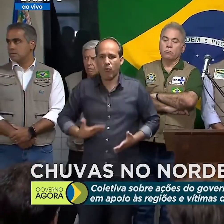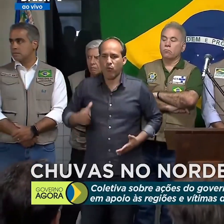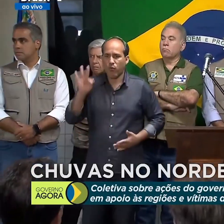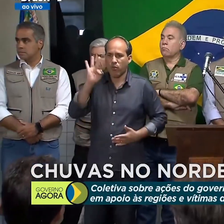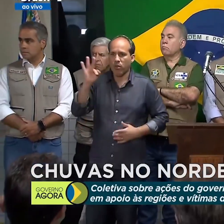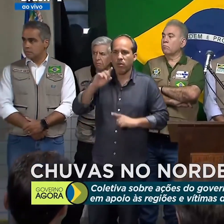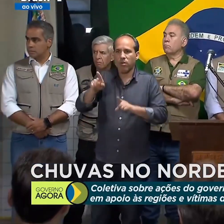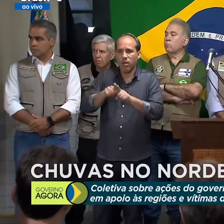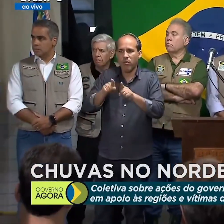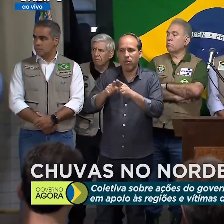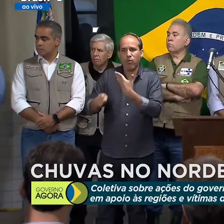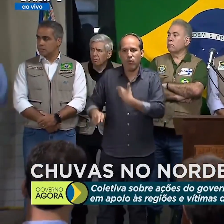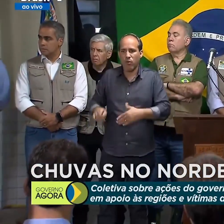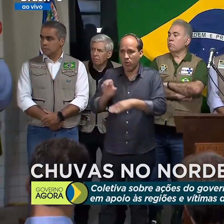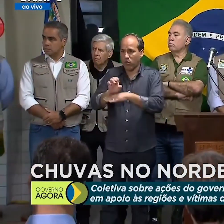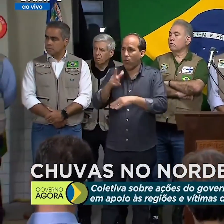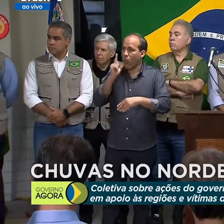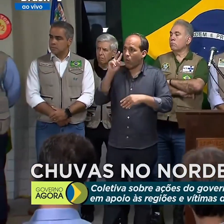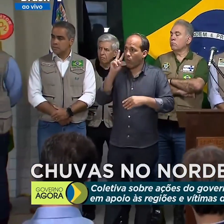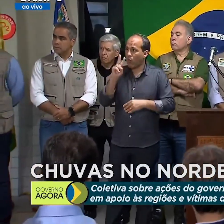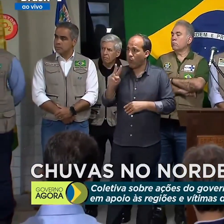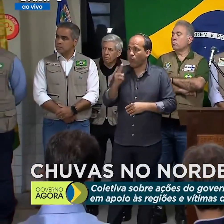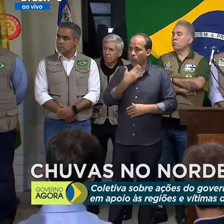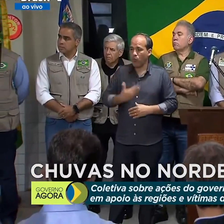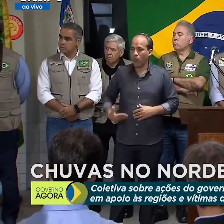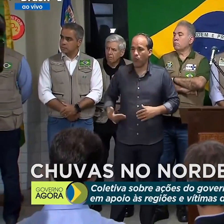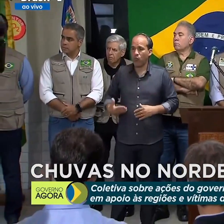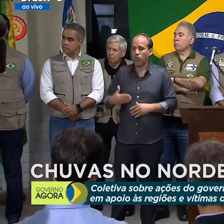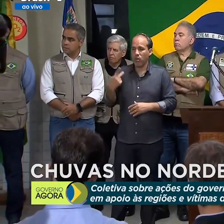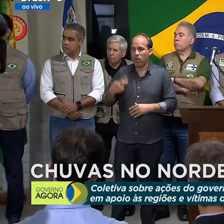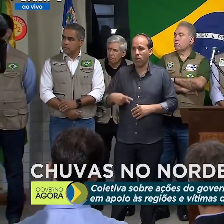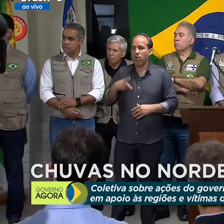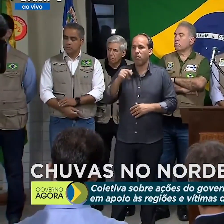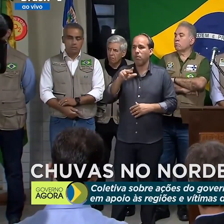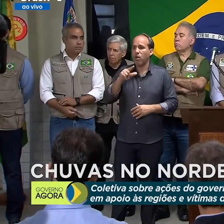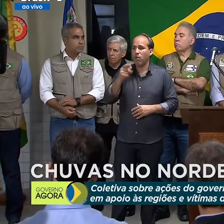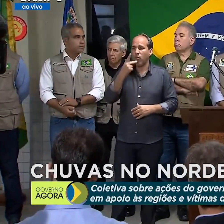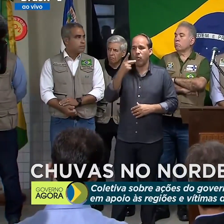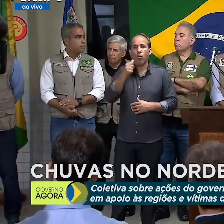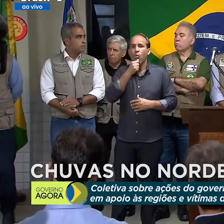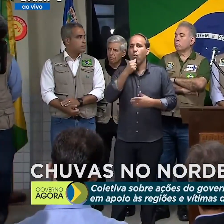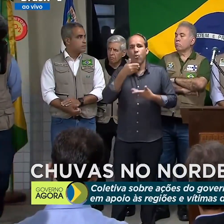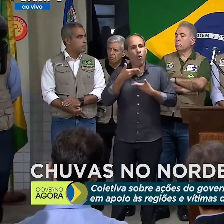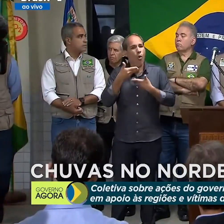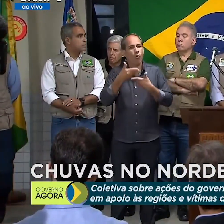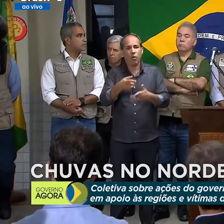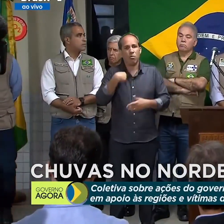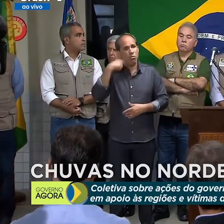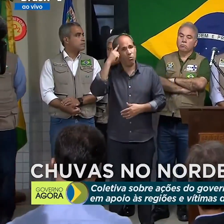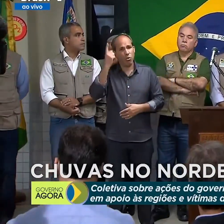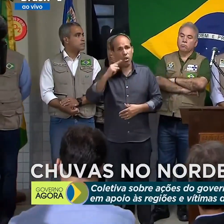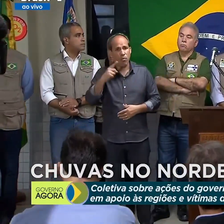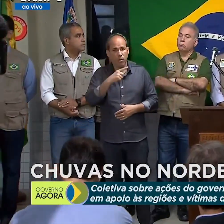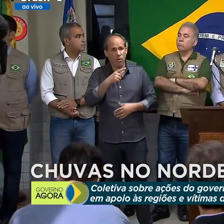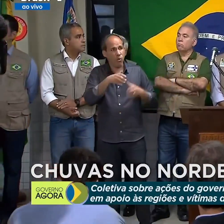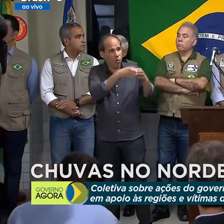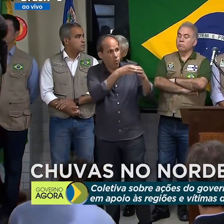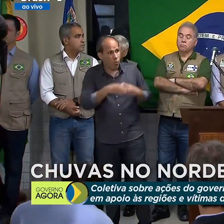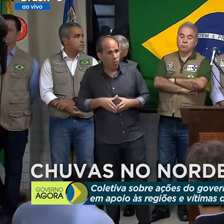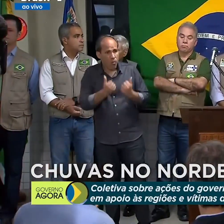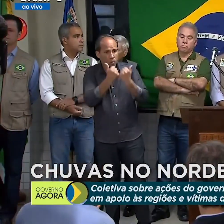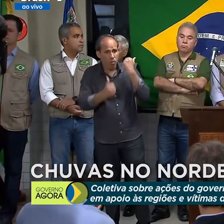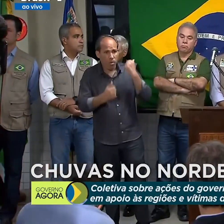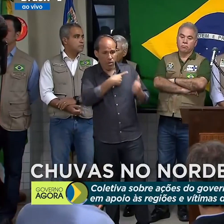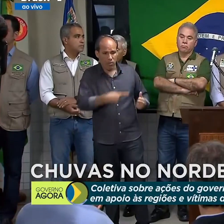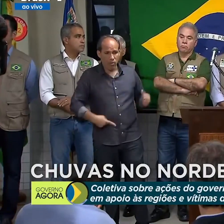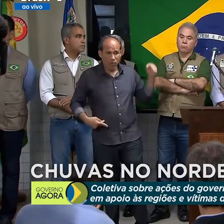governo federal eo governo estadual ontem a gente viu que o governador Paulo Câmara falou que não foi convidado não sabia da venda da comitiva aqui